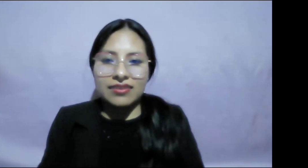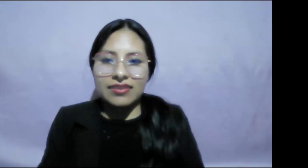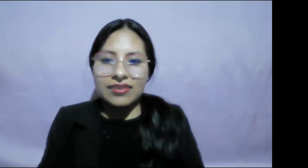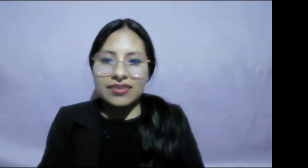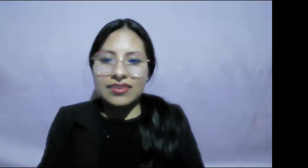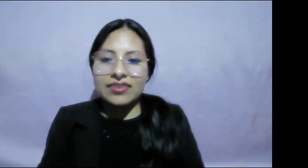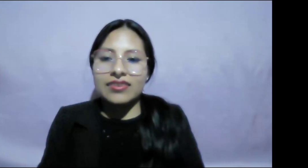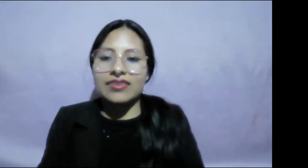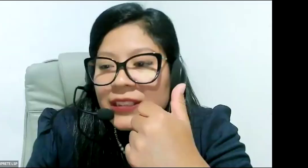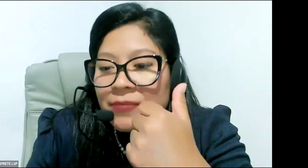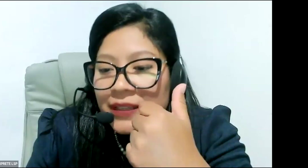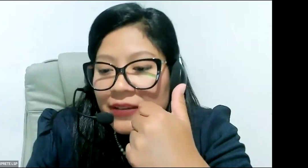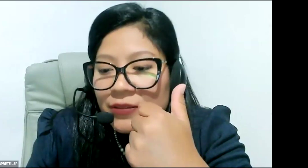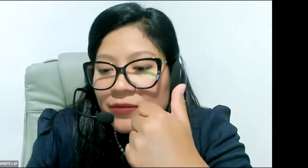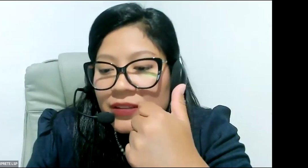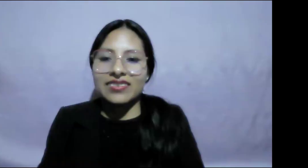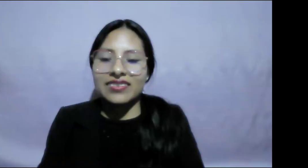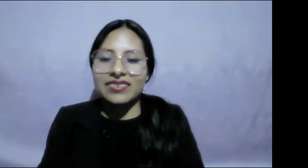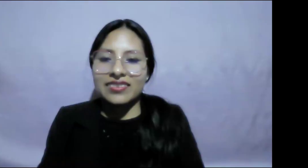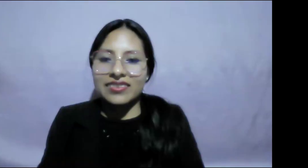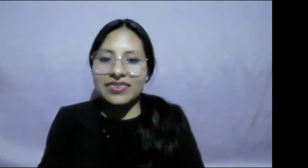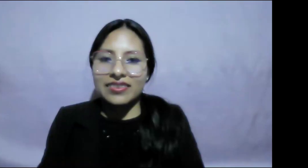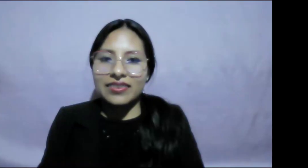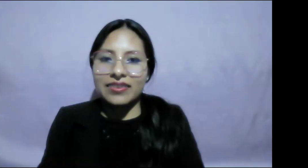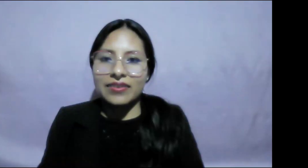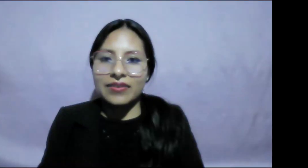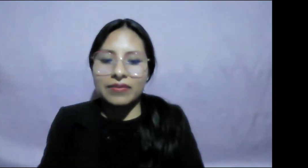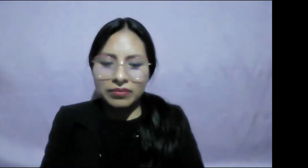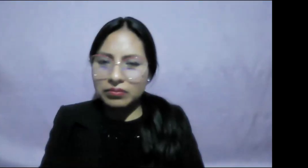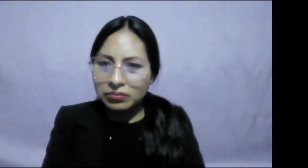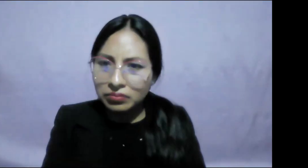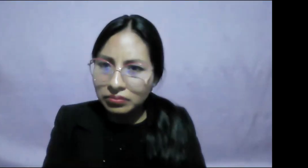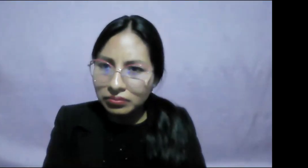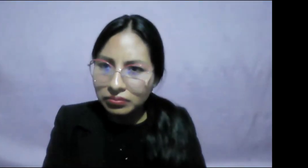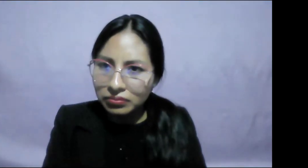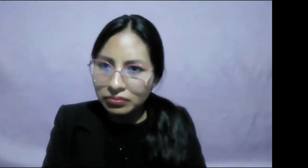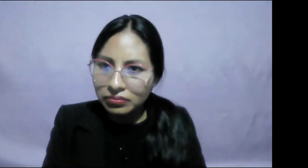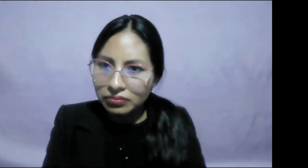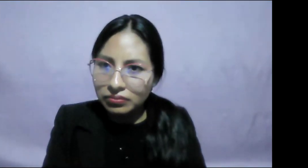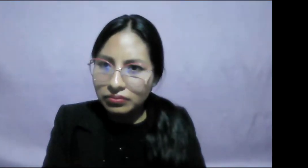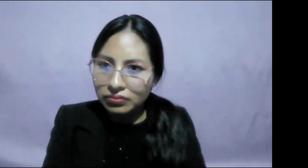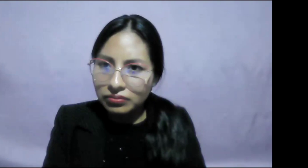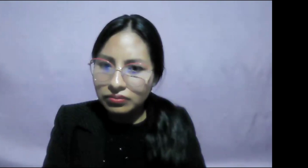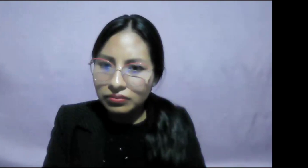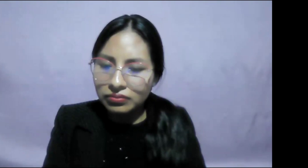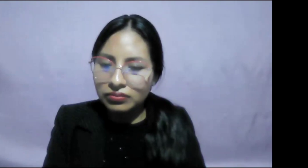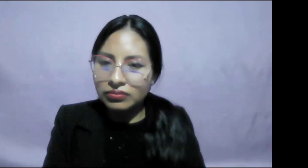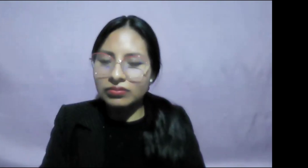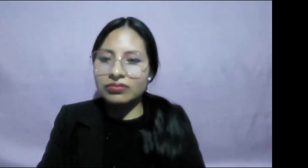ahora a ver unas preguntitas más a ver un segundo todavía hay algunos sa ver Israel si se